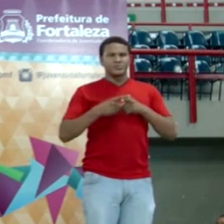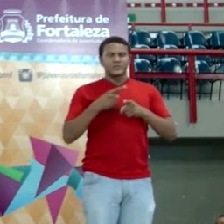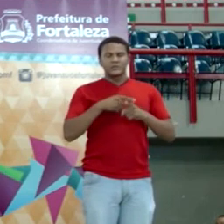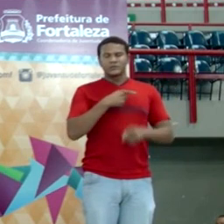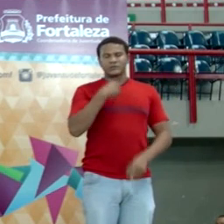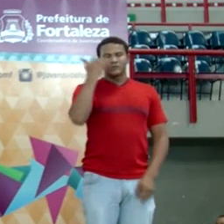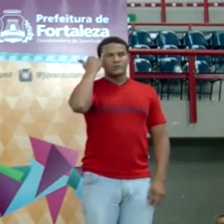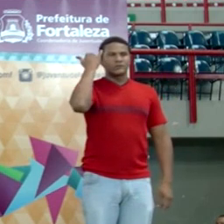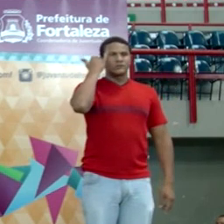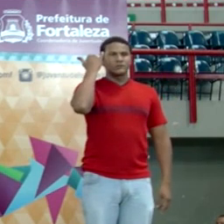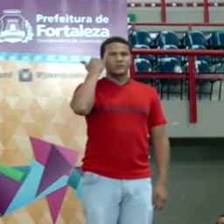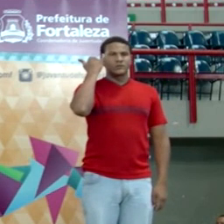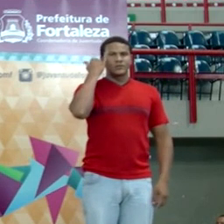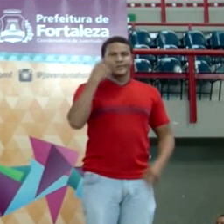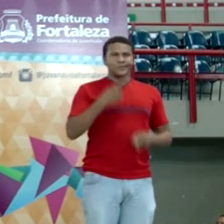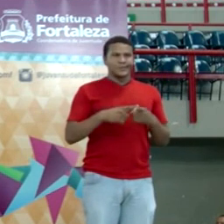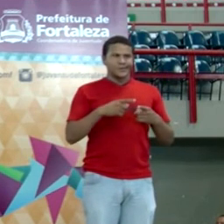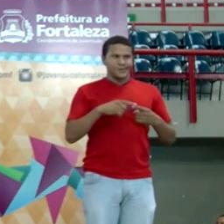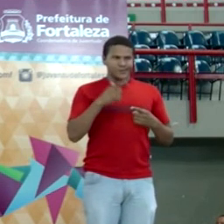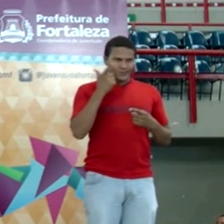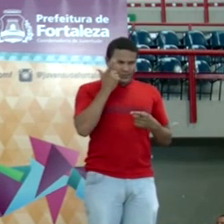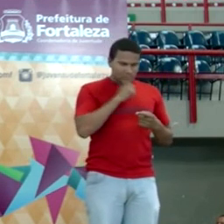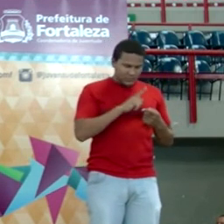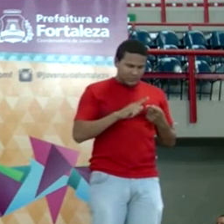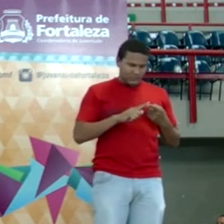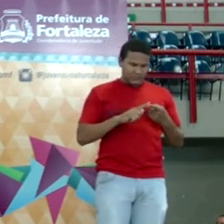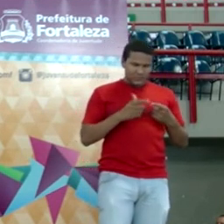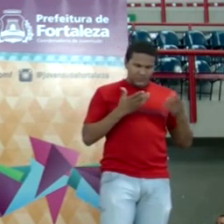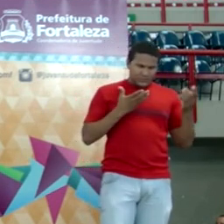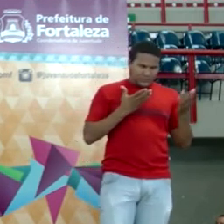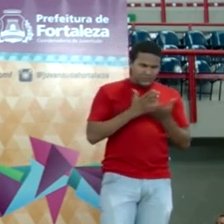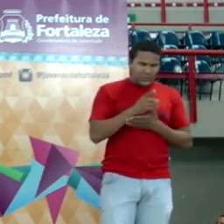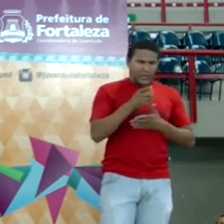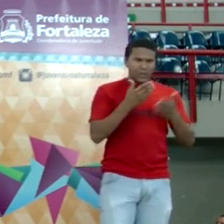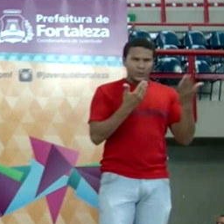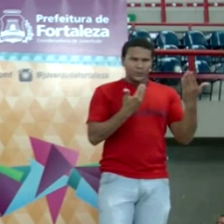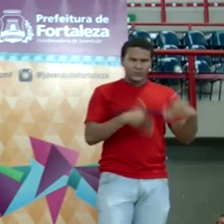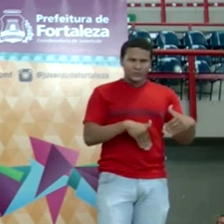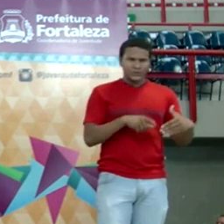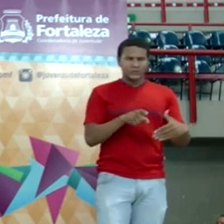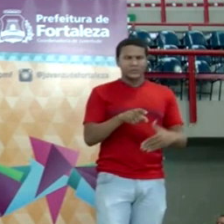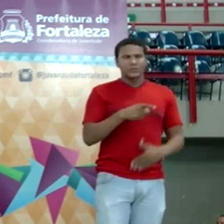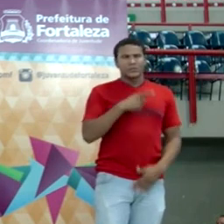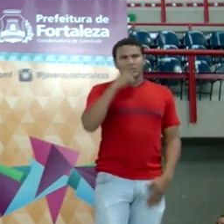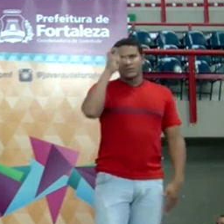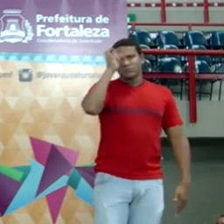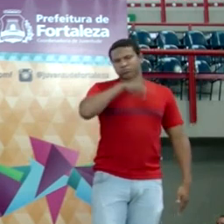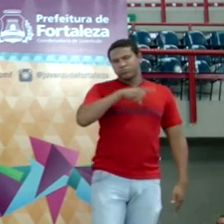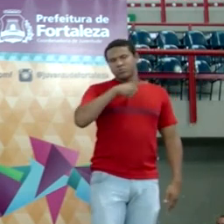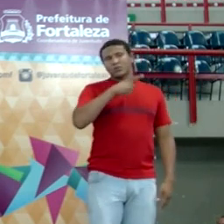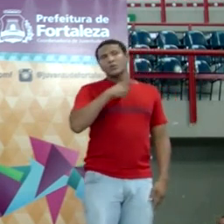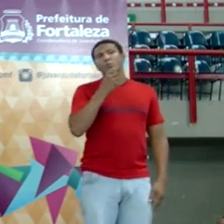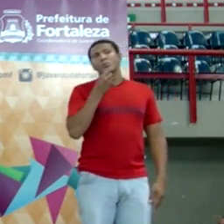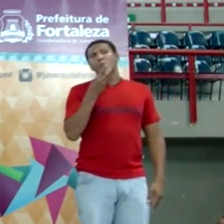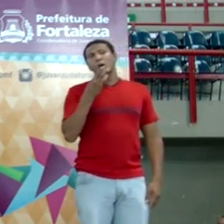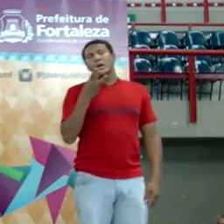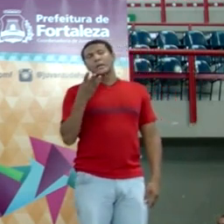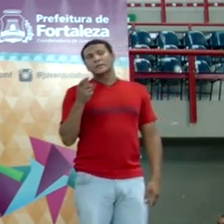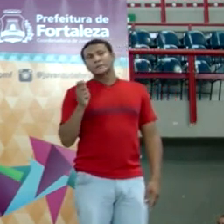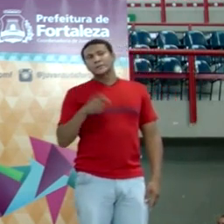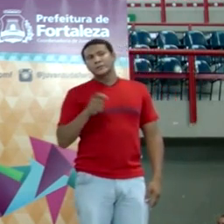quê? Porque para o cara conseguir ser aprovado nesse concurso, existem quantas situações